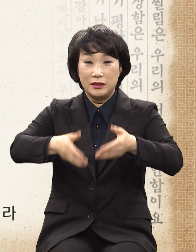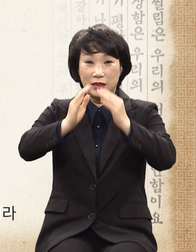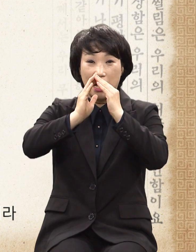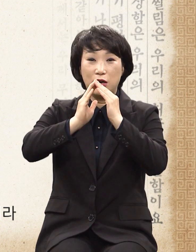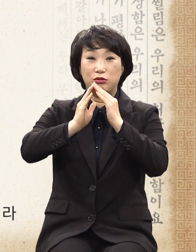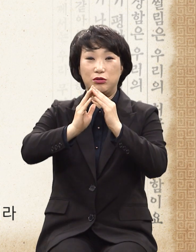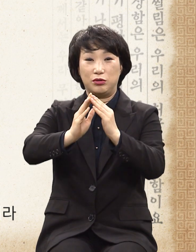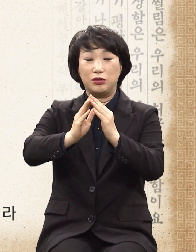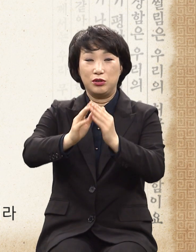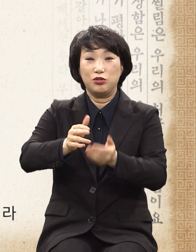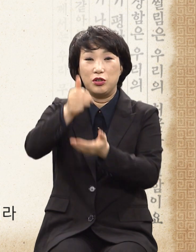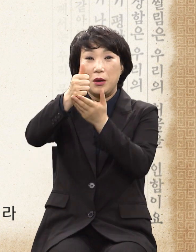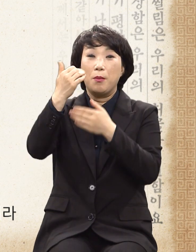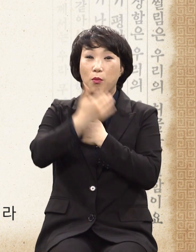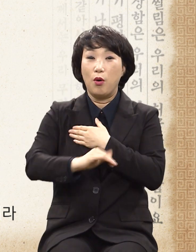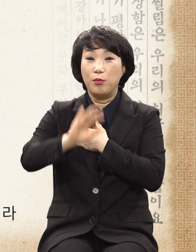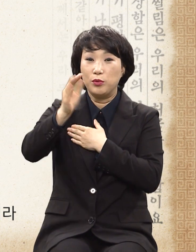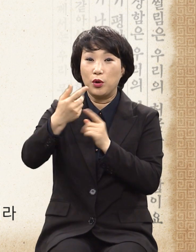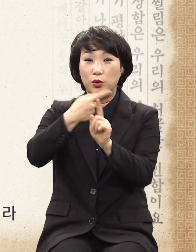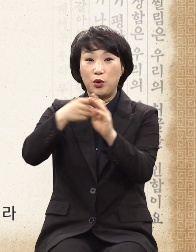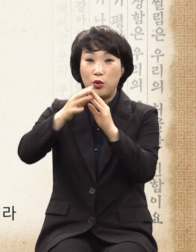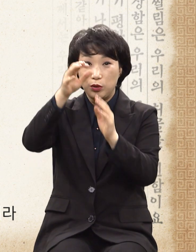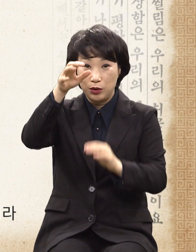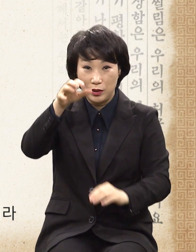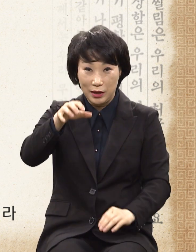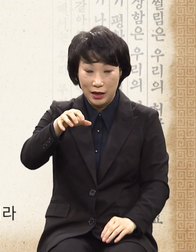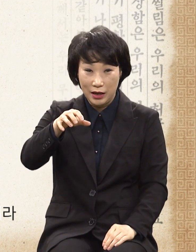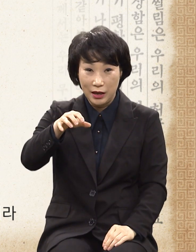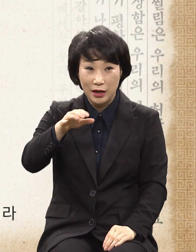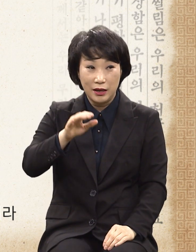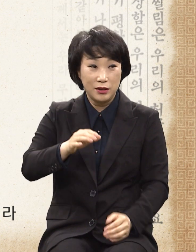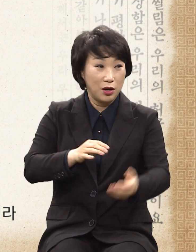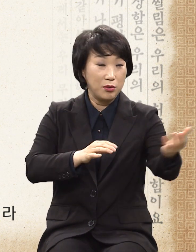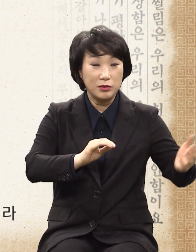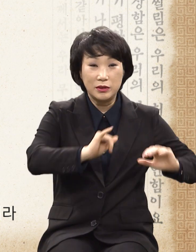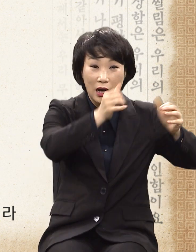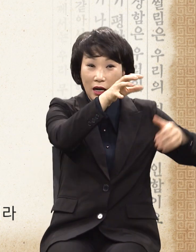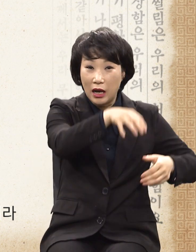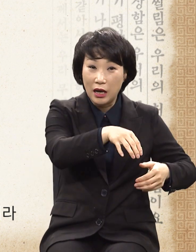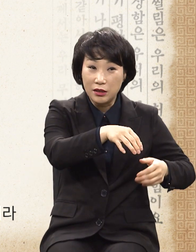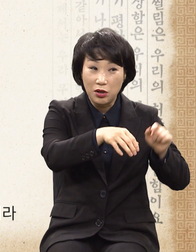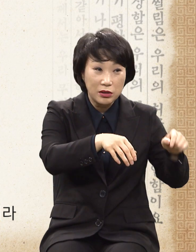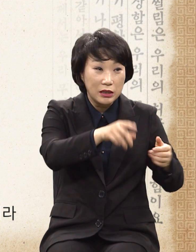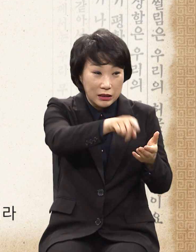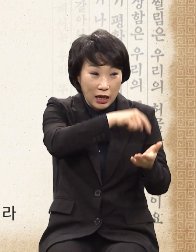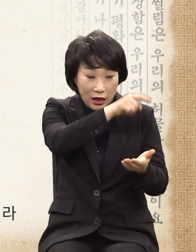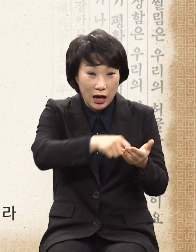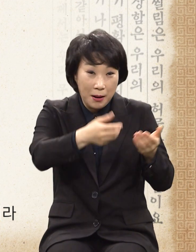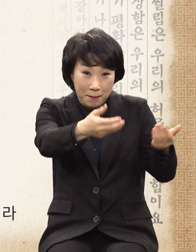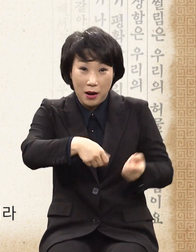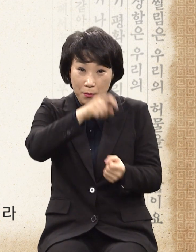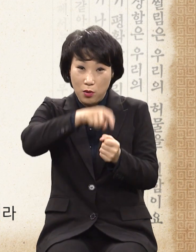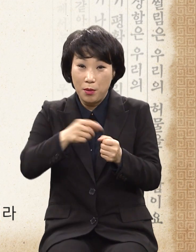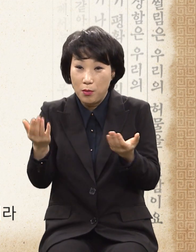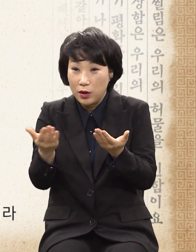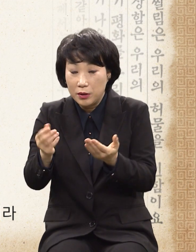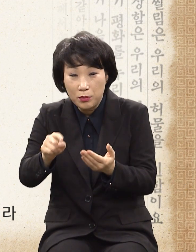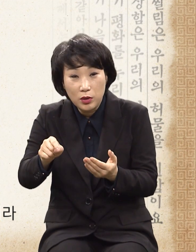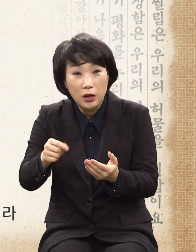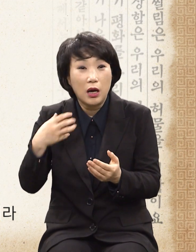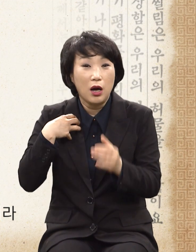세우신 주님의 몸된 교회는 세상에서 대가를 얻기 위해서 무슨 일을 하는 게